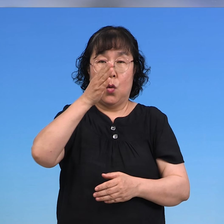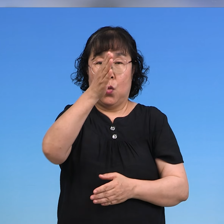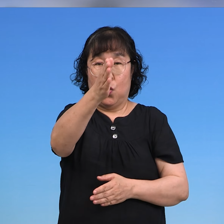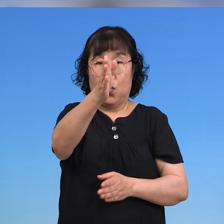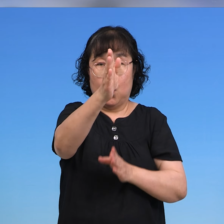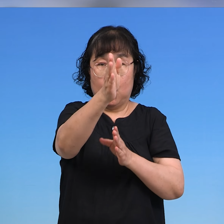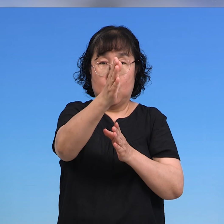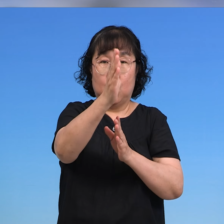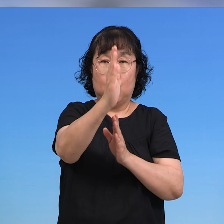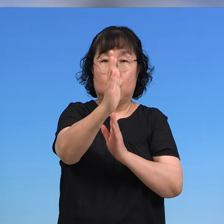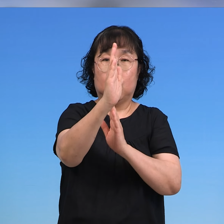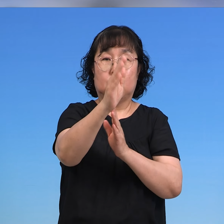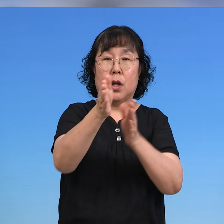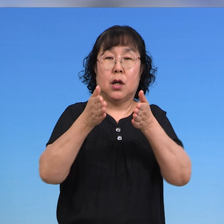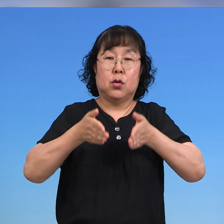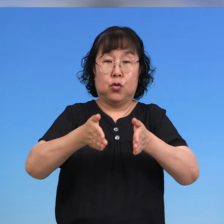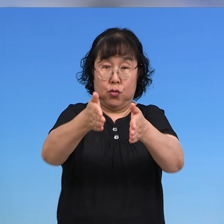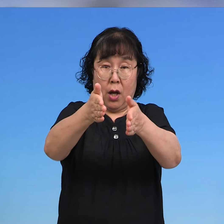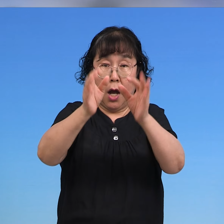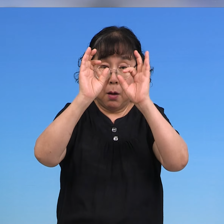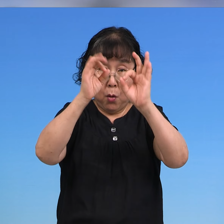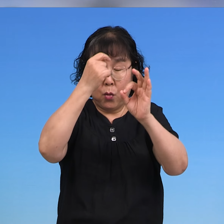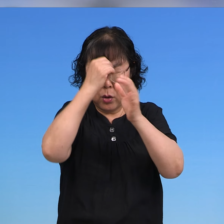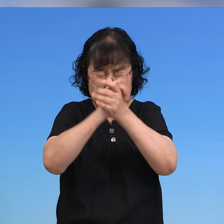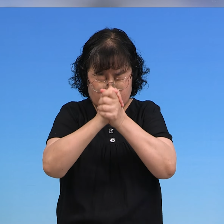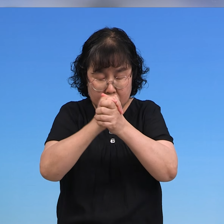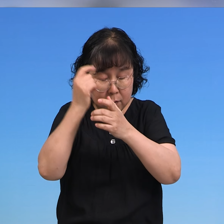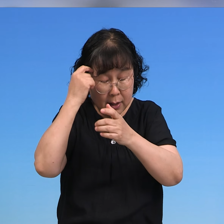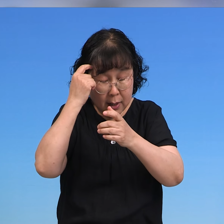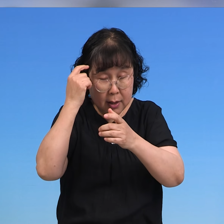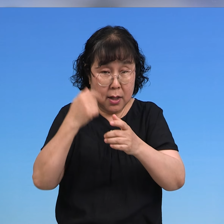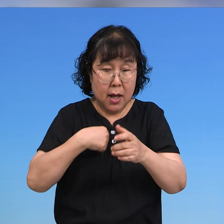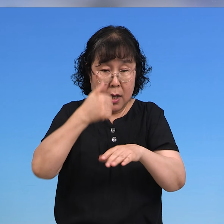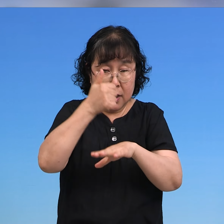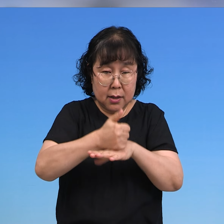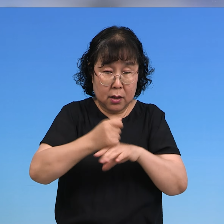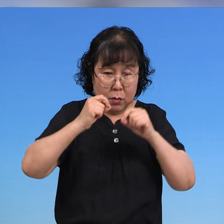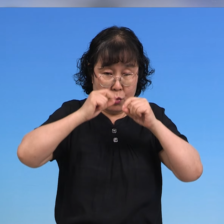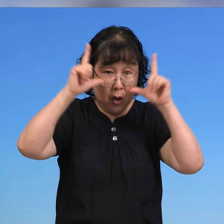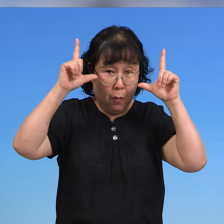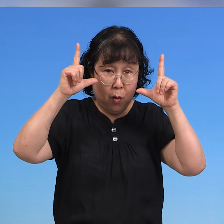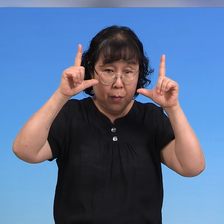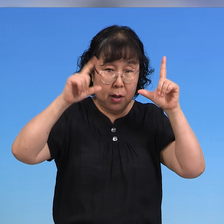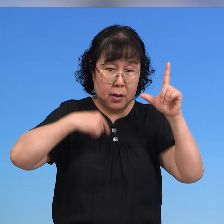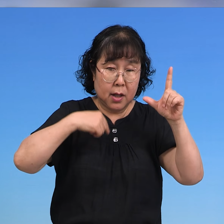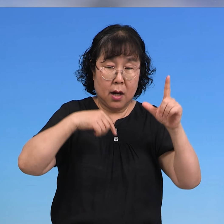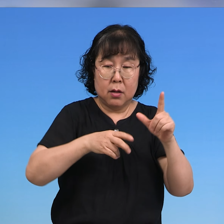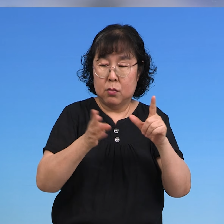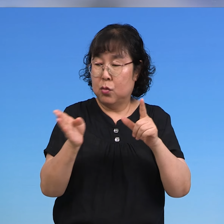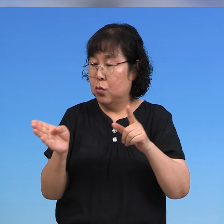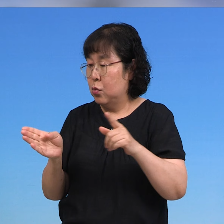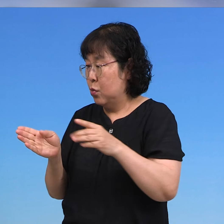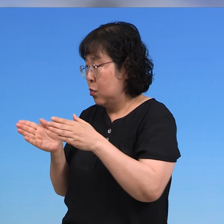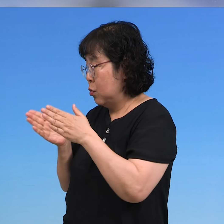여기 앞이 계시니까 여기를 보고 기도했다고 생각하는데 이제 눈을 떠보면 제가 이렇게